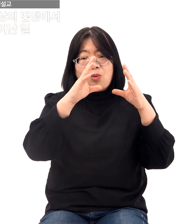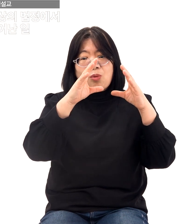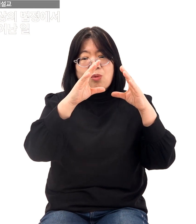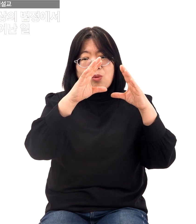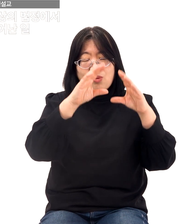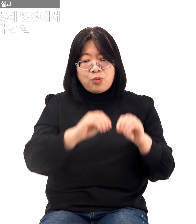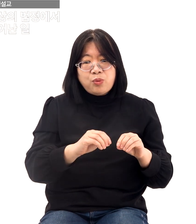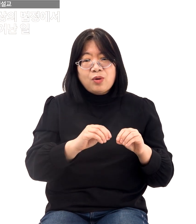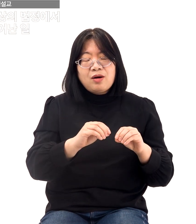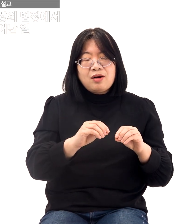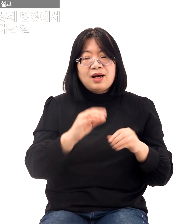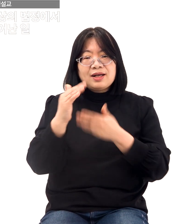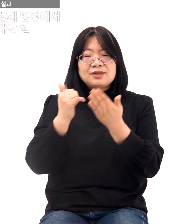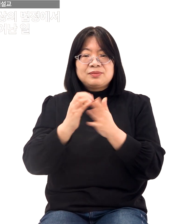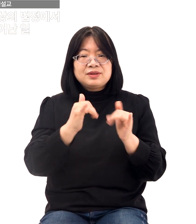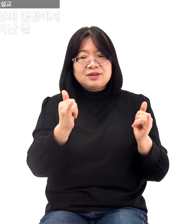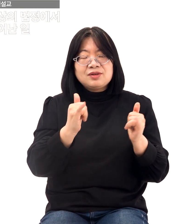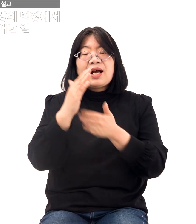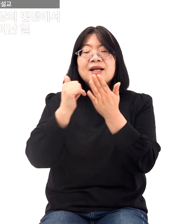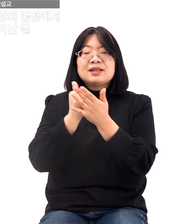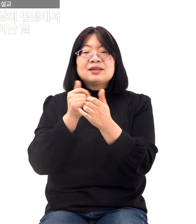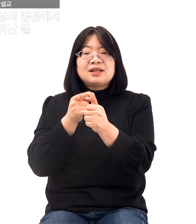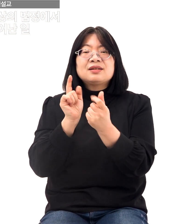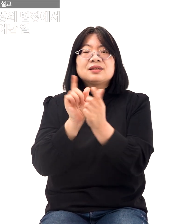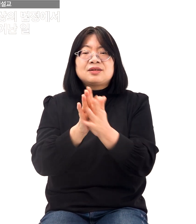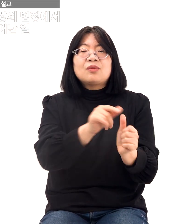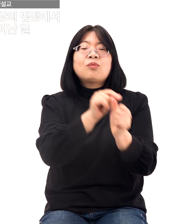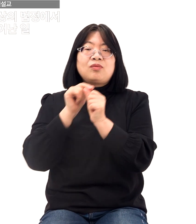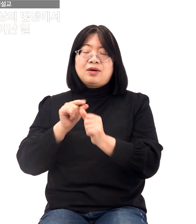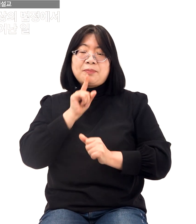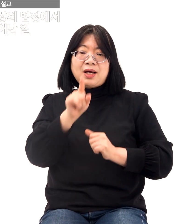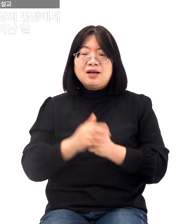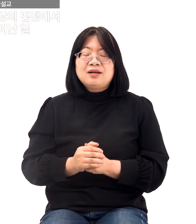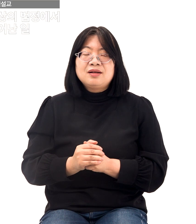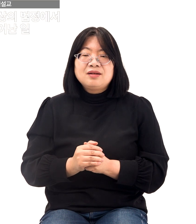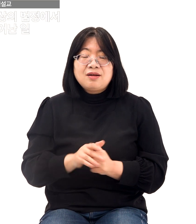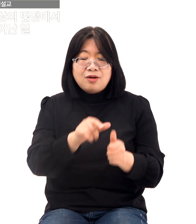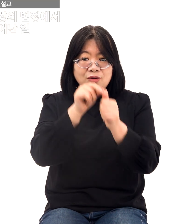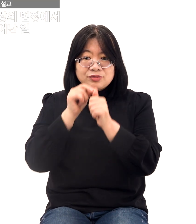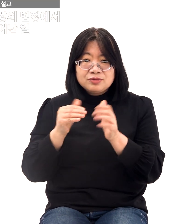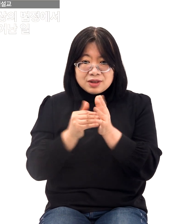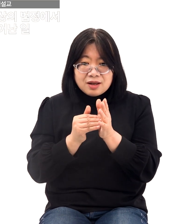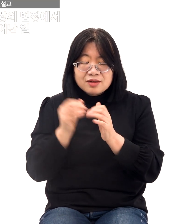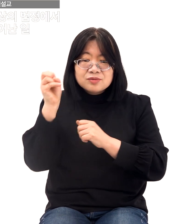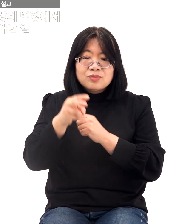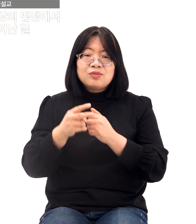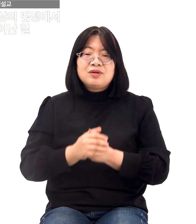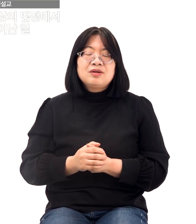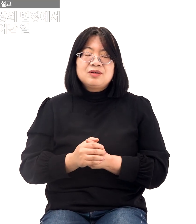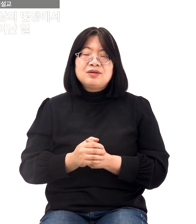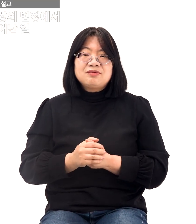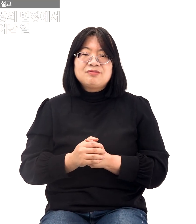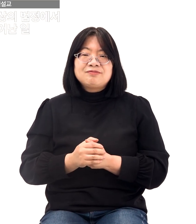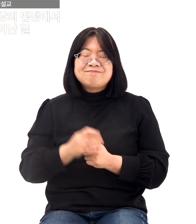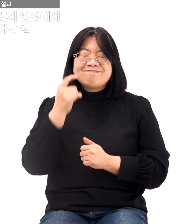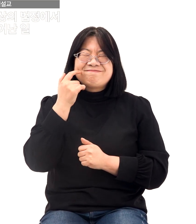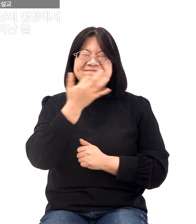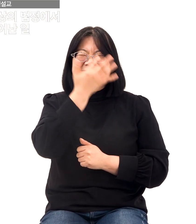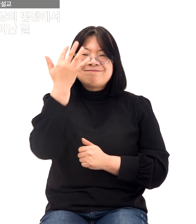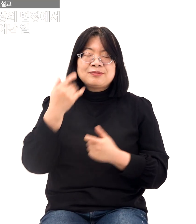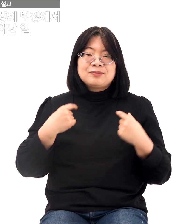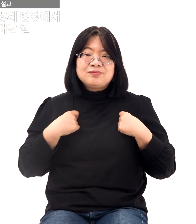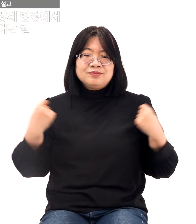백성들을 건져냈다. 믿습니까? 근데 건져냈을 뿐만 아니라 아름다운